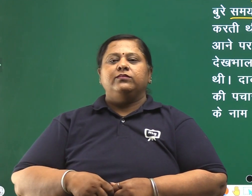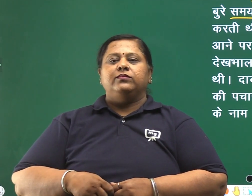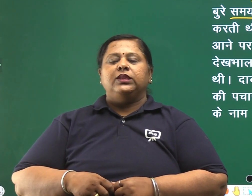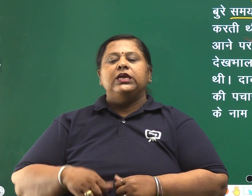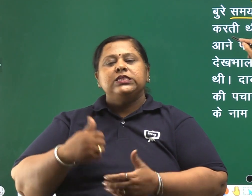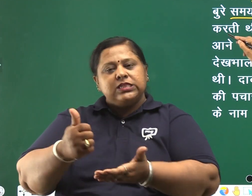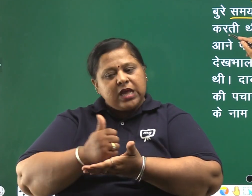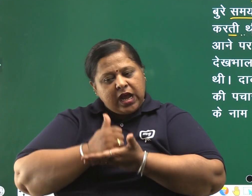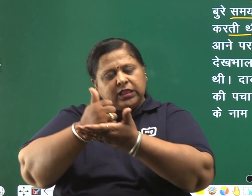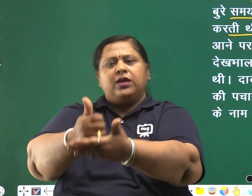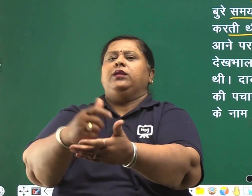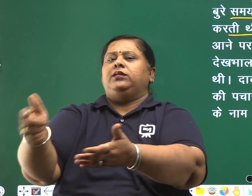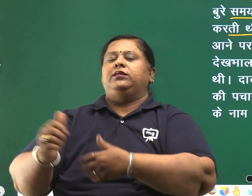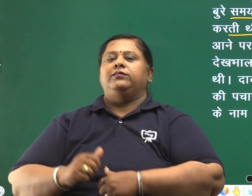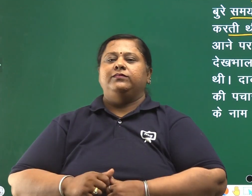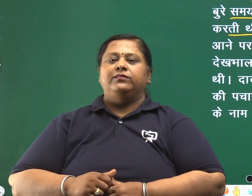सहायता करती थी।